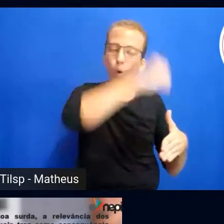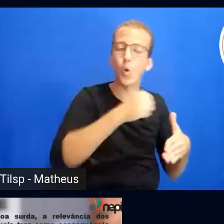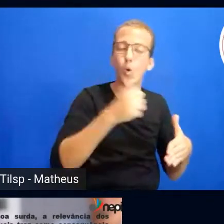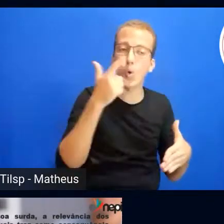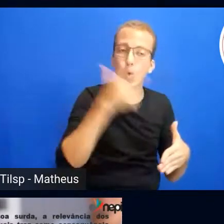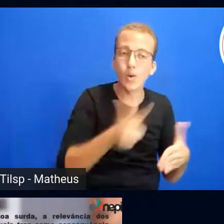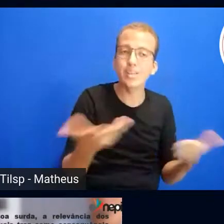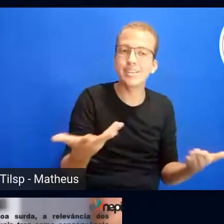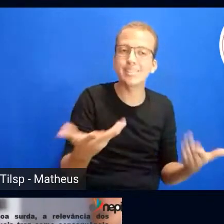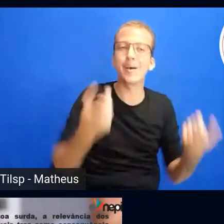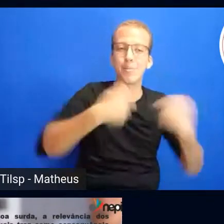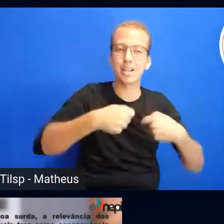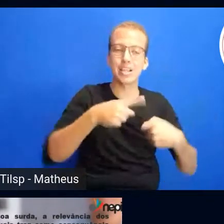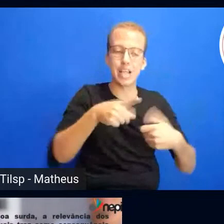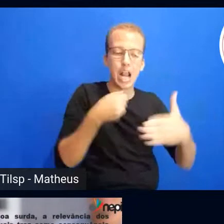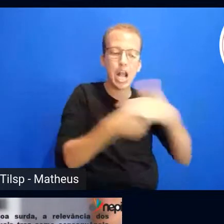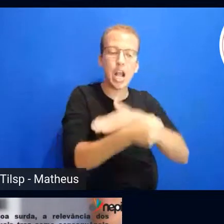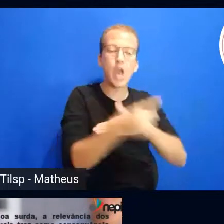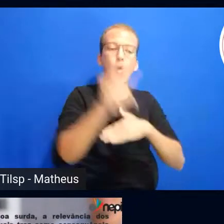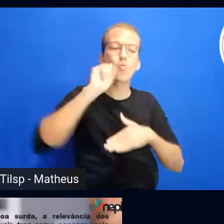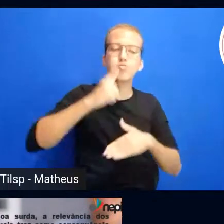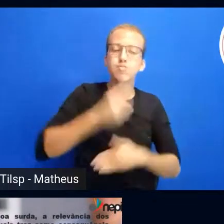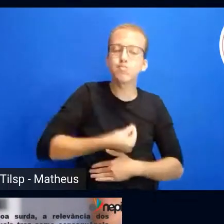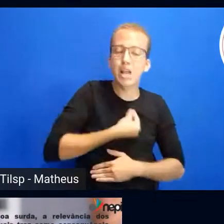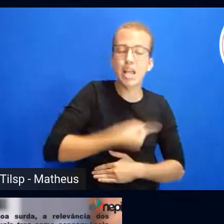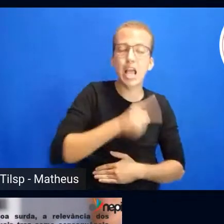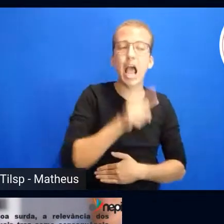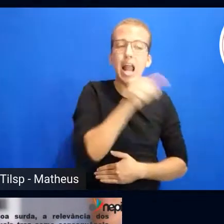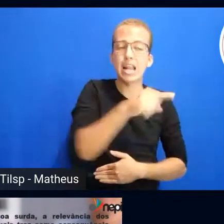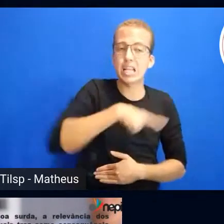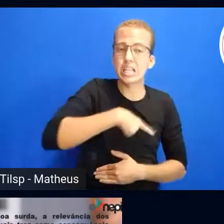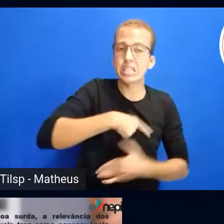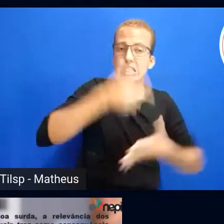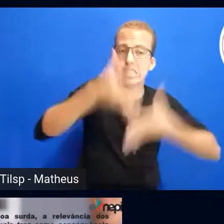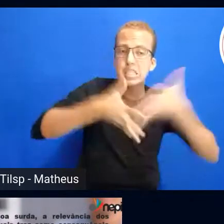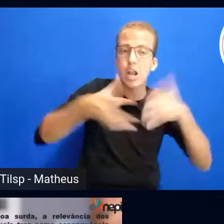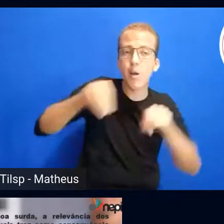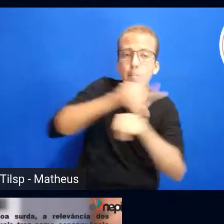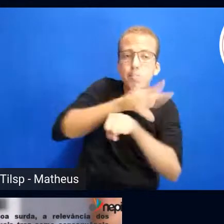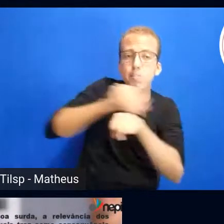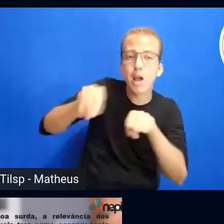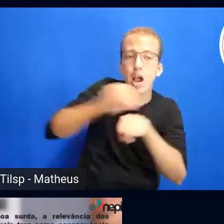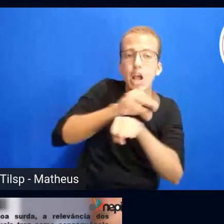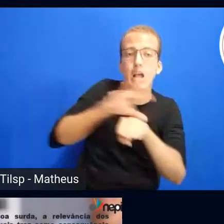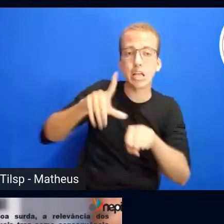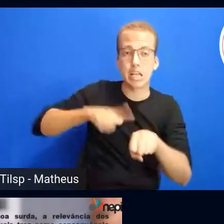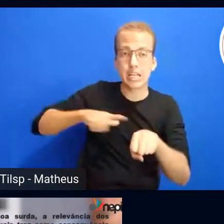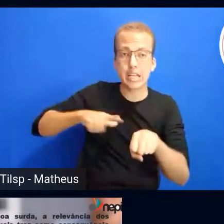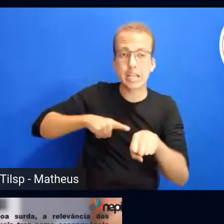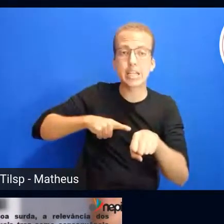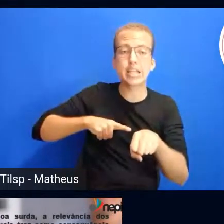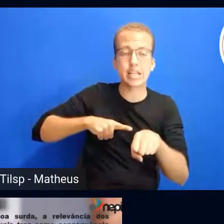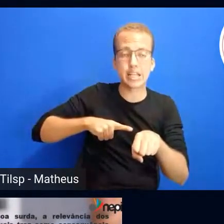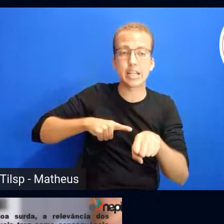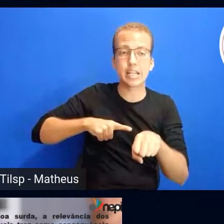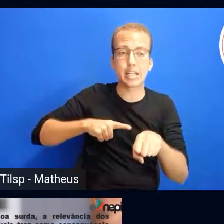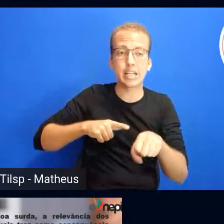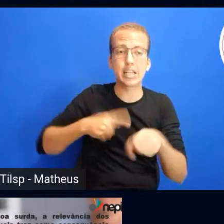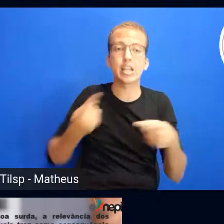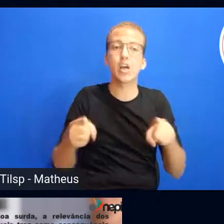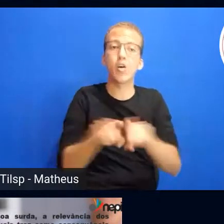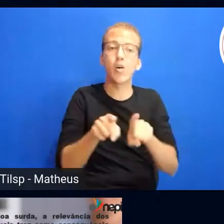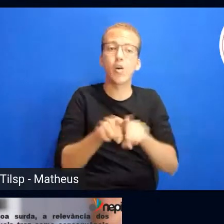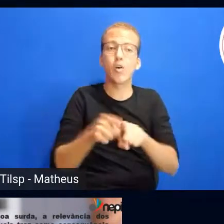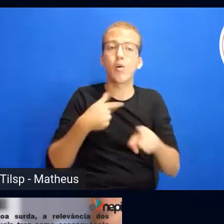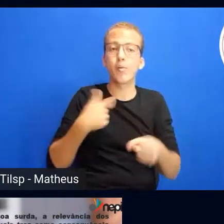pela Libras, é preciso que haja eh a mediação de um de um de um adulto surdo ou de um intérprete ou de um